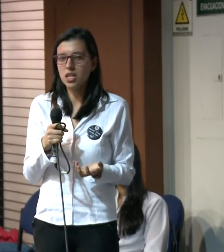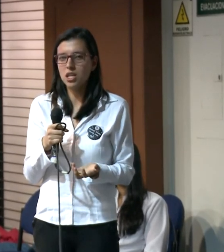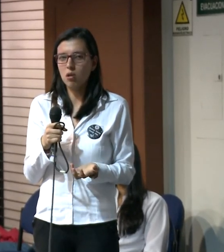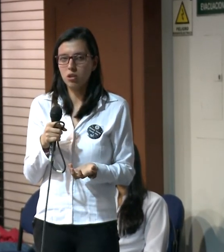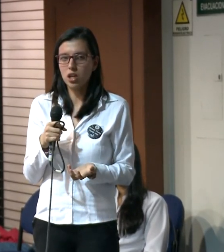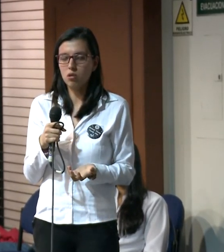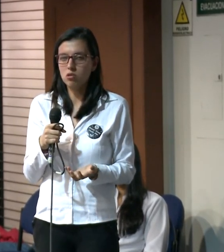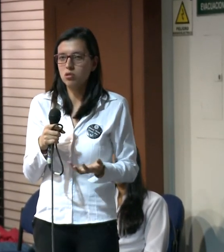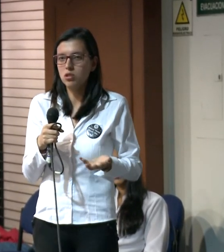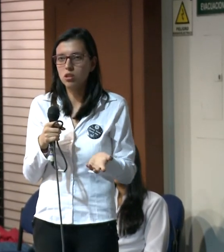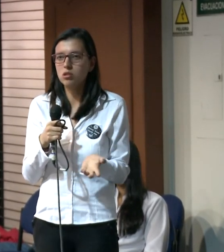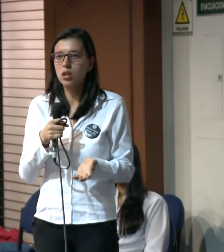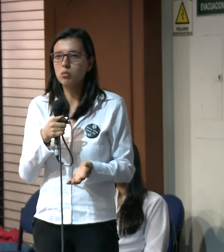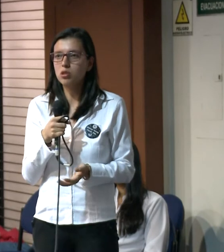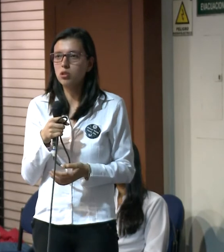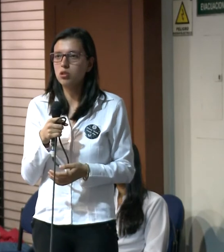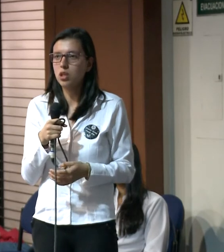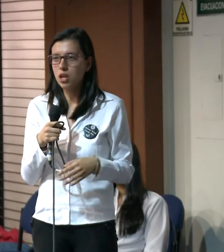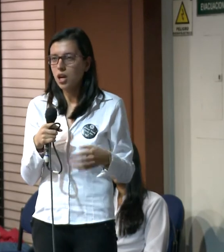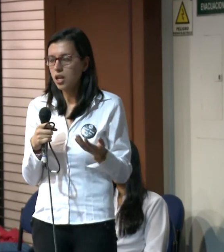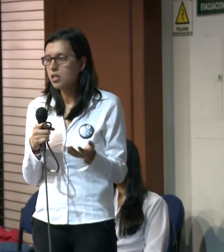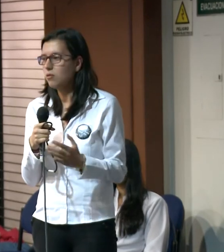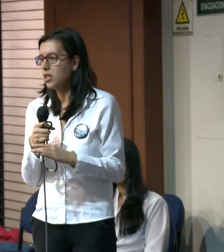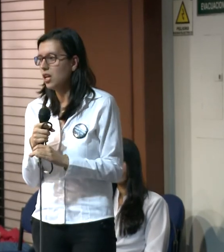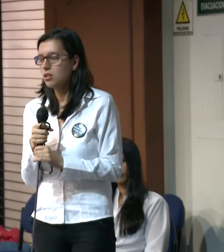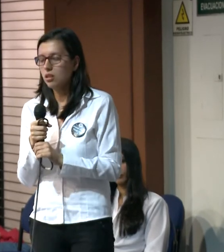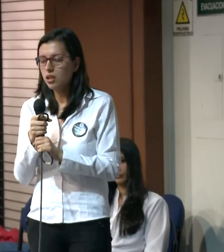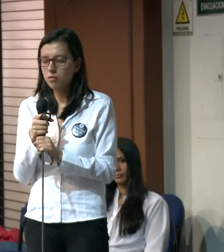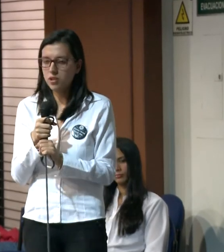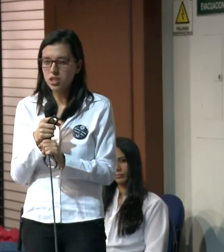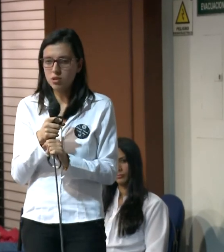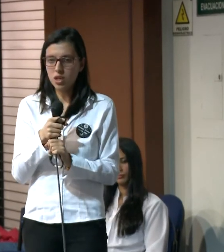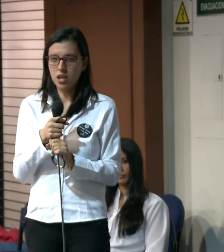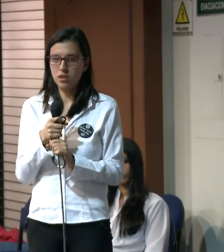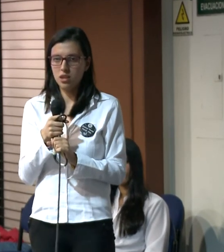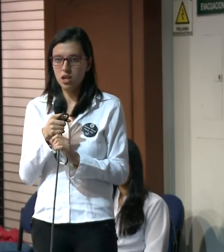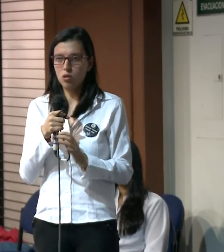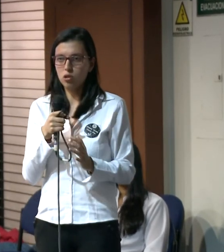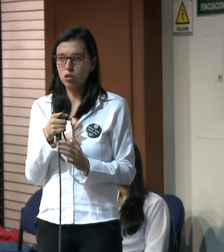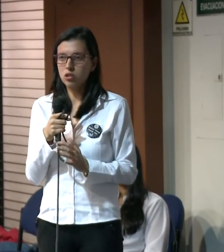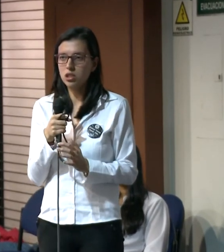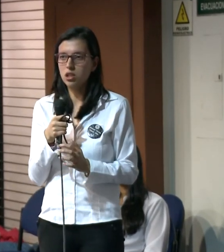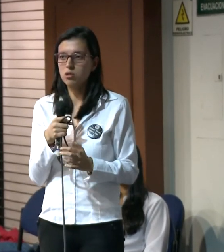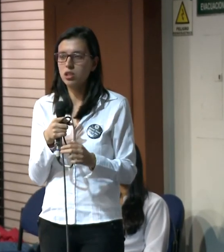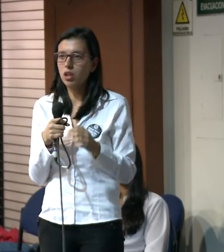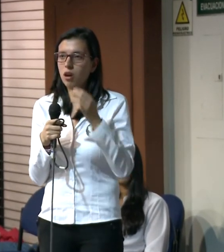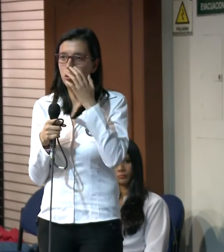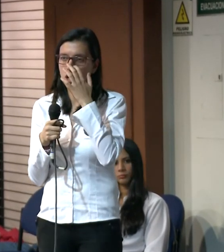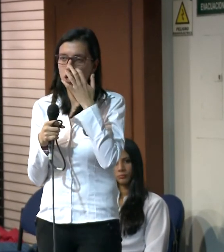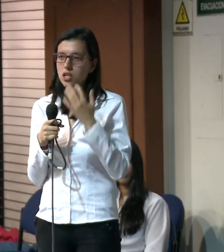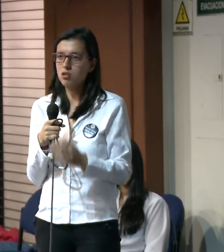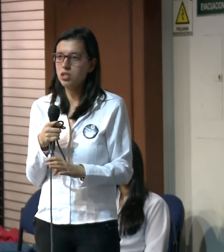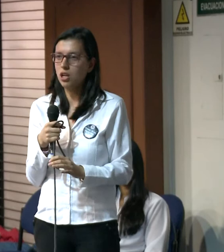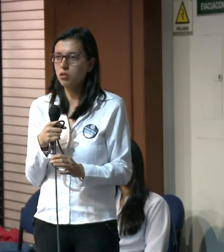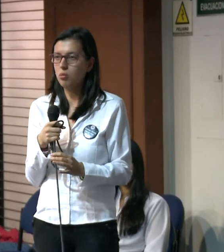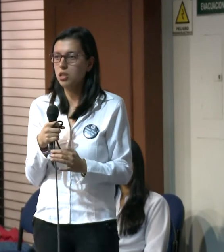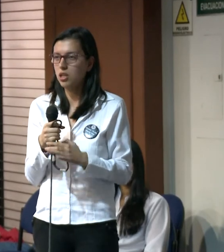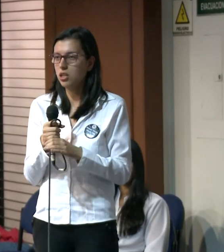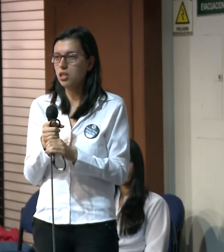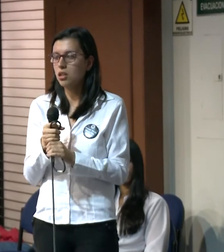necesariamente se tienen que abordar algunos conceptos. Digamos, nosotros en ese fin de la semana con todos los sentidos se trabajó las